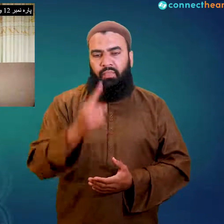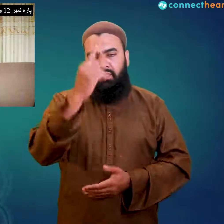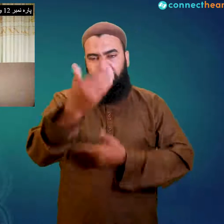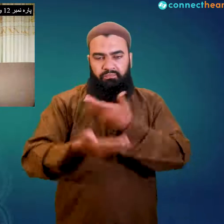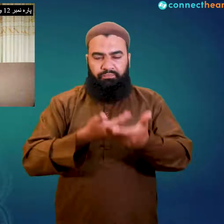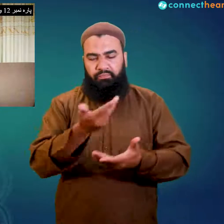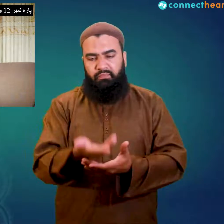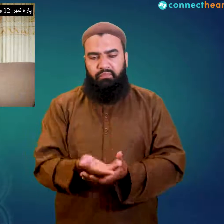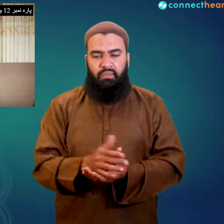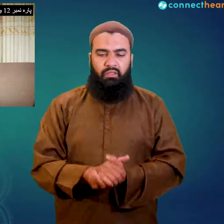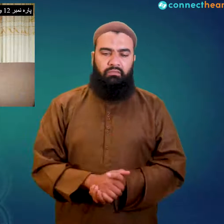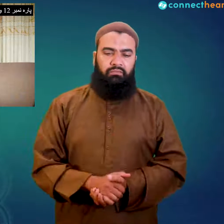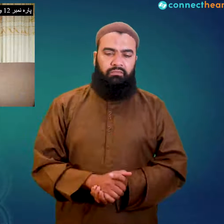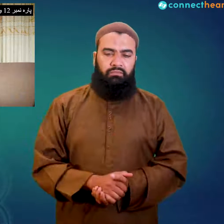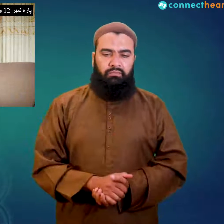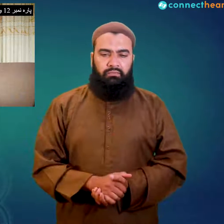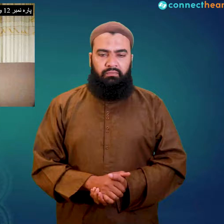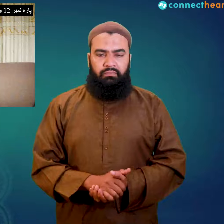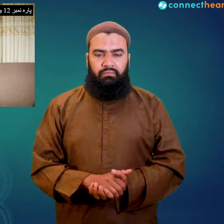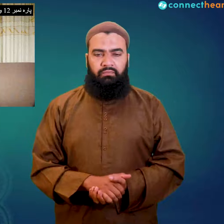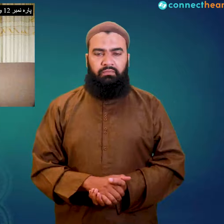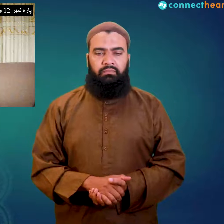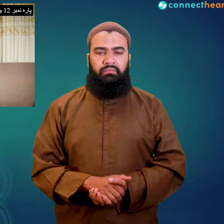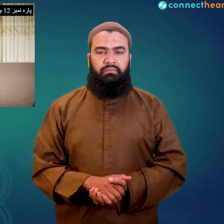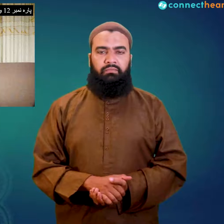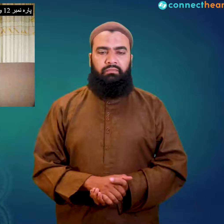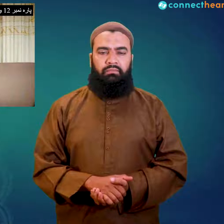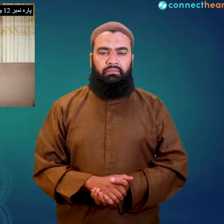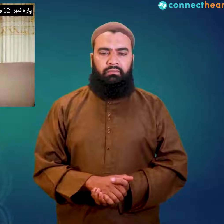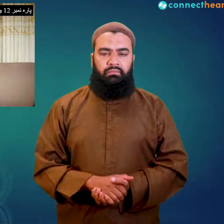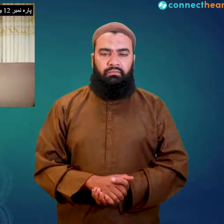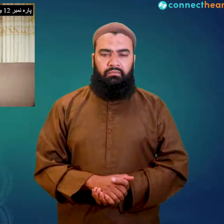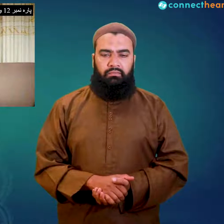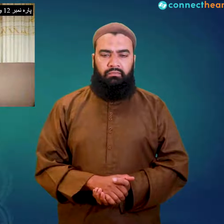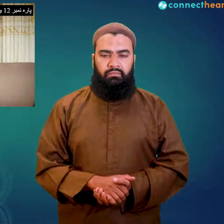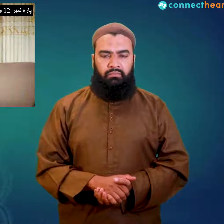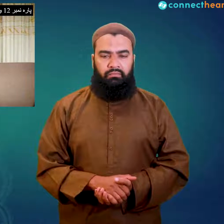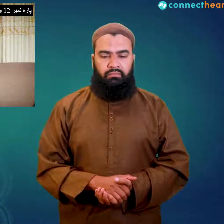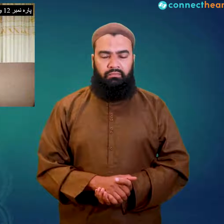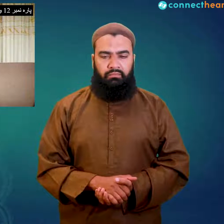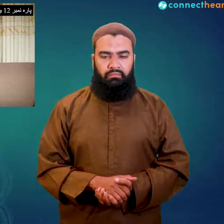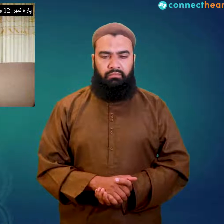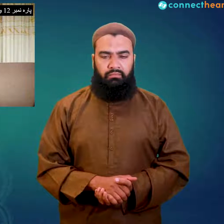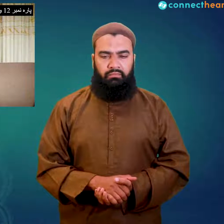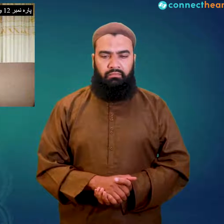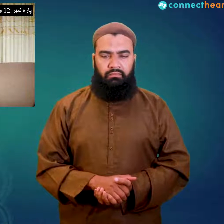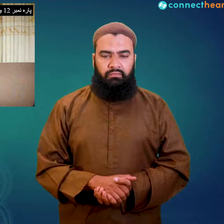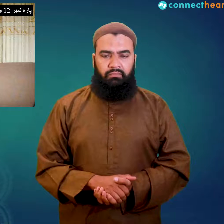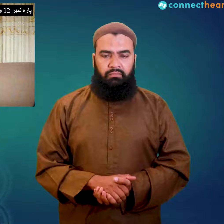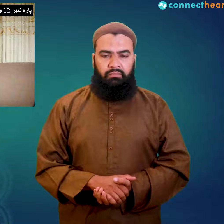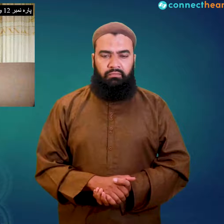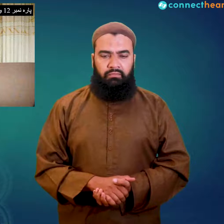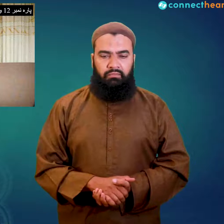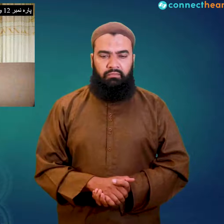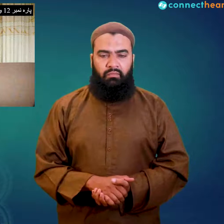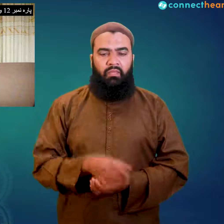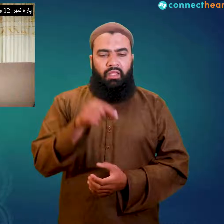رکوع نمبر 4، آیت نمبر 42، وَهِيَ تَجْرِي بِهِمْ فِي مَوْجٍ